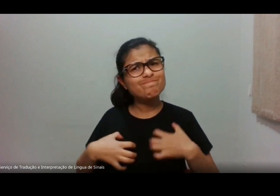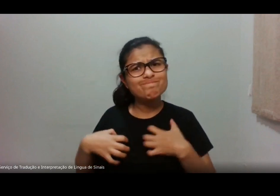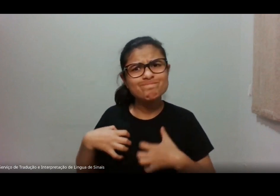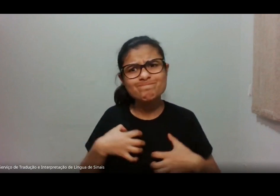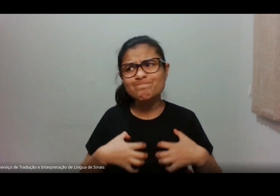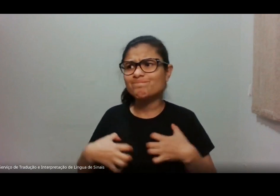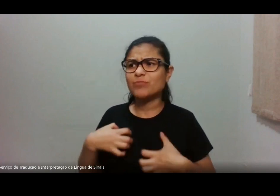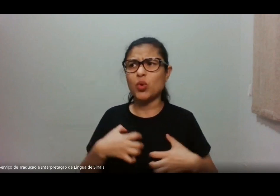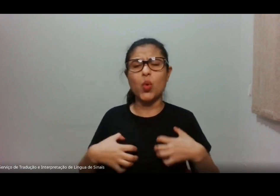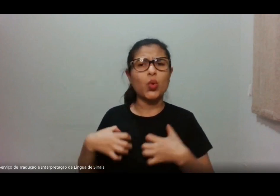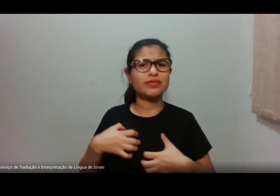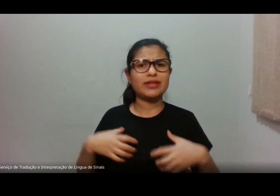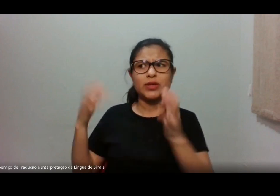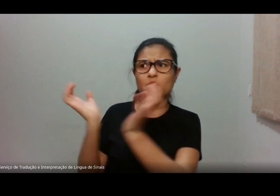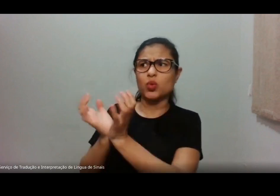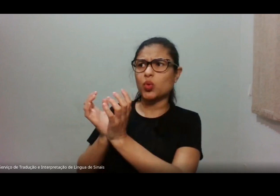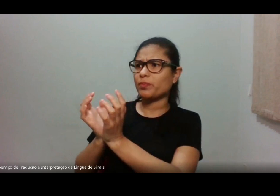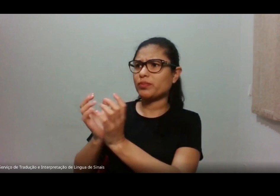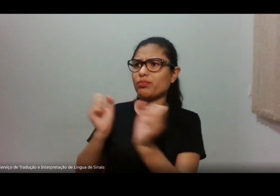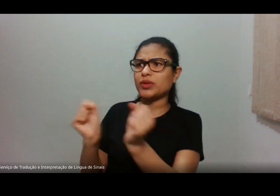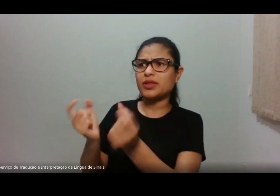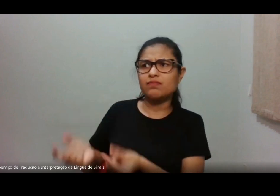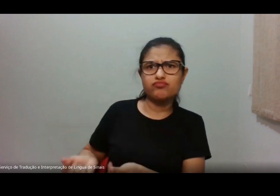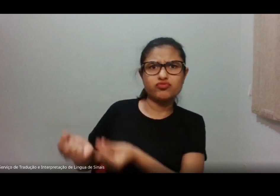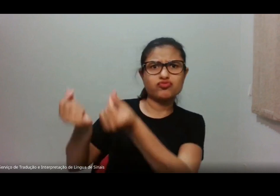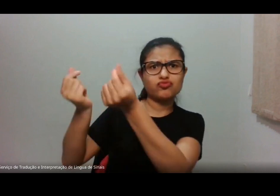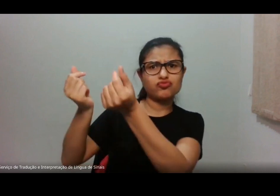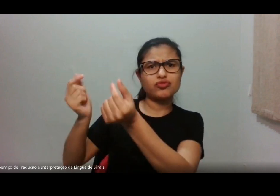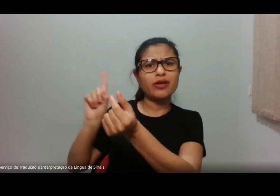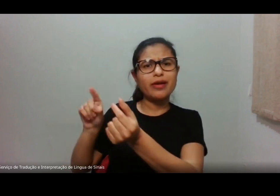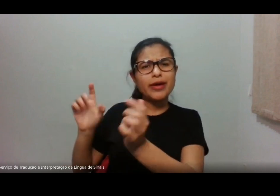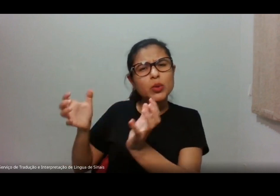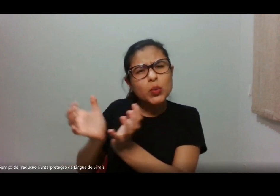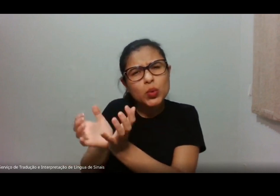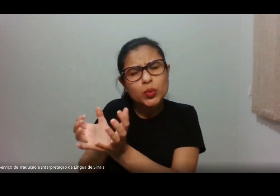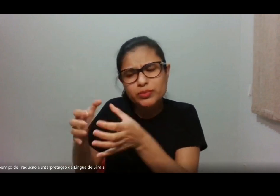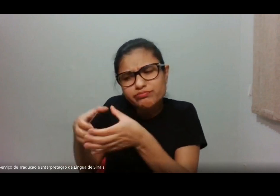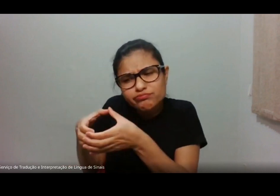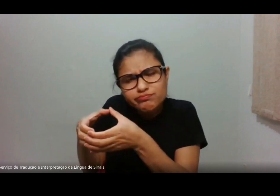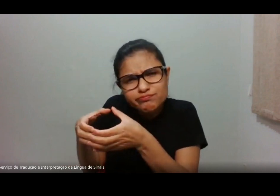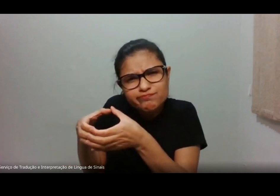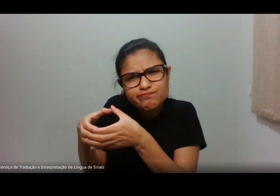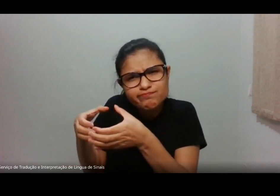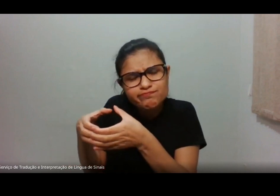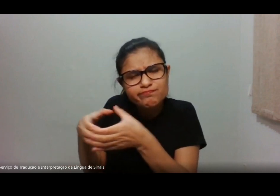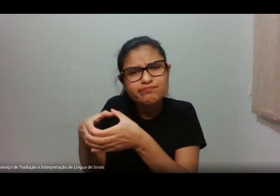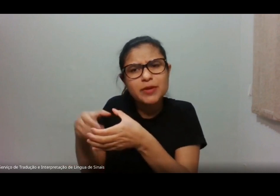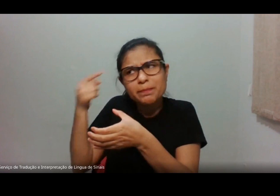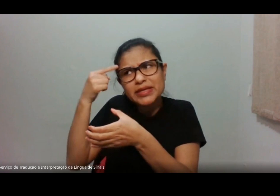percorre, né? Revolta contra os todos poderosos, que formam ciclos fechados de